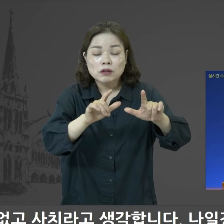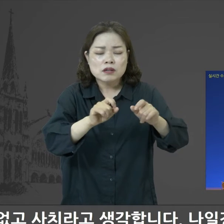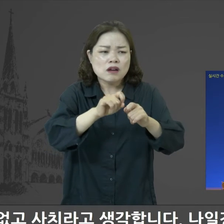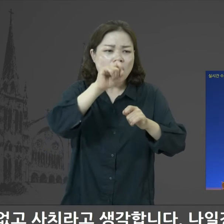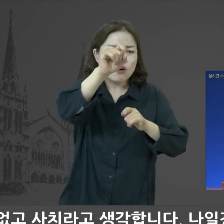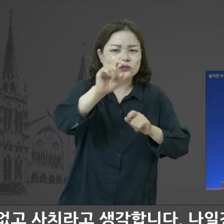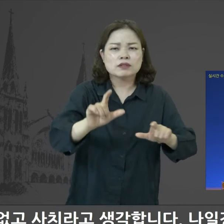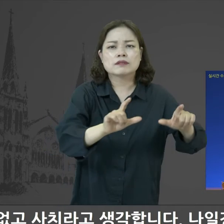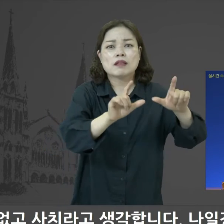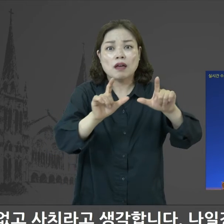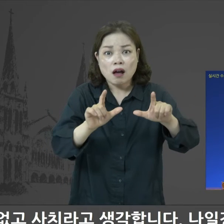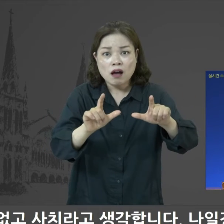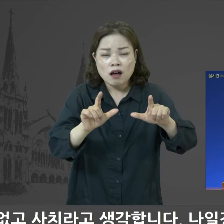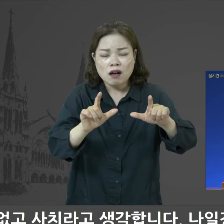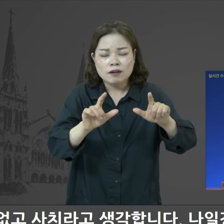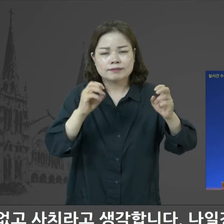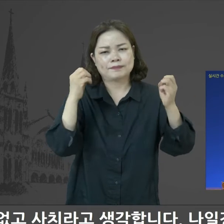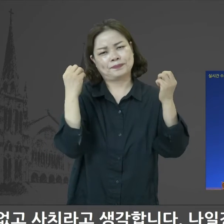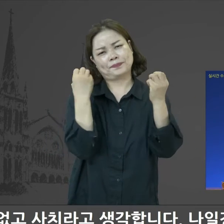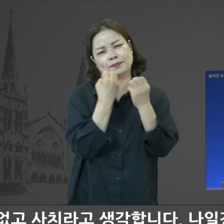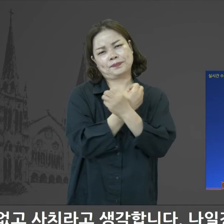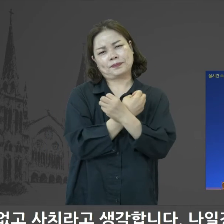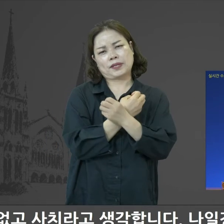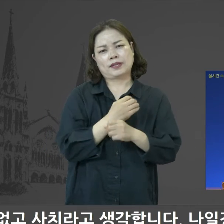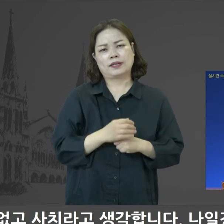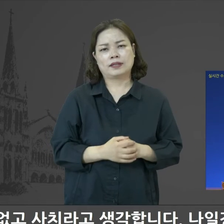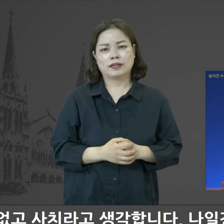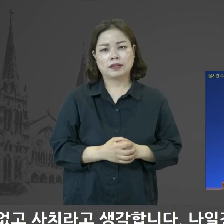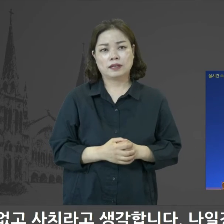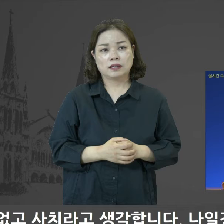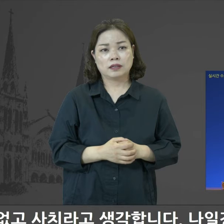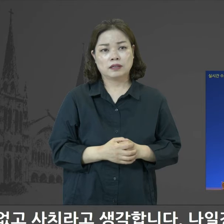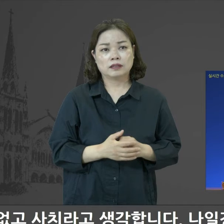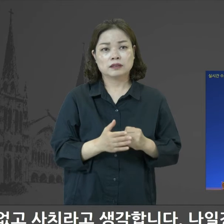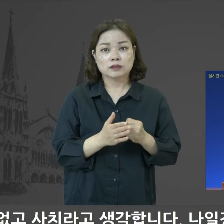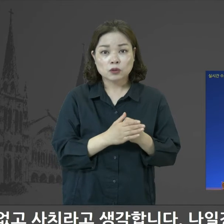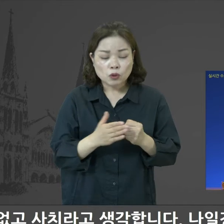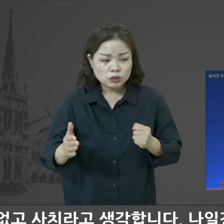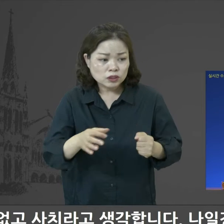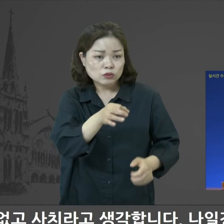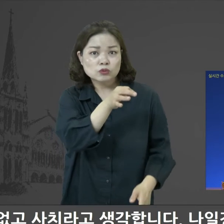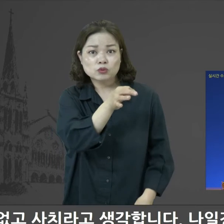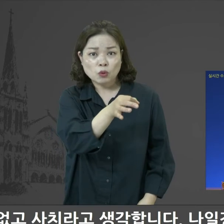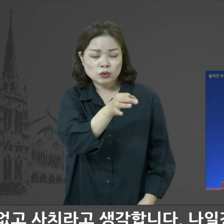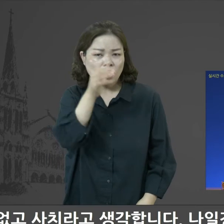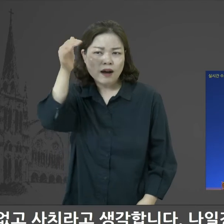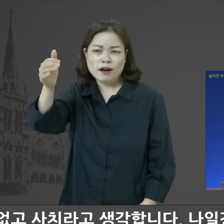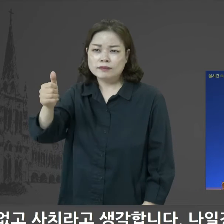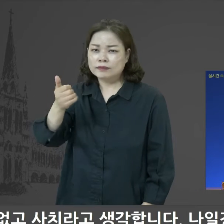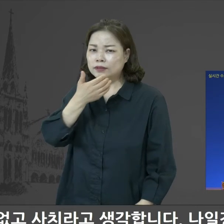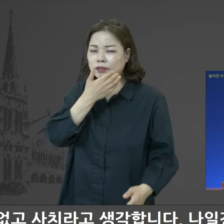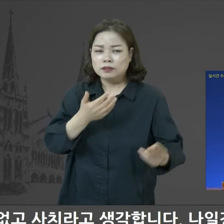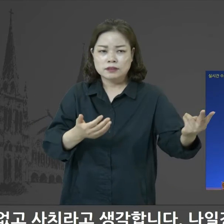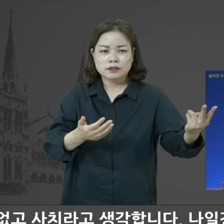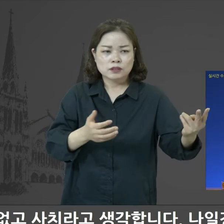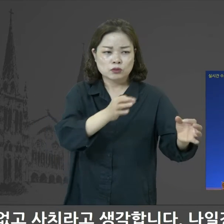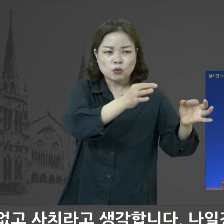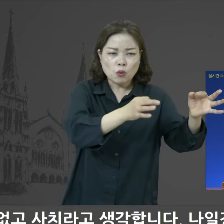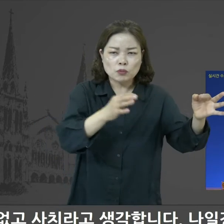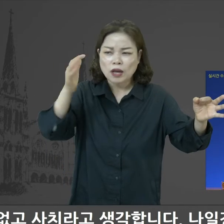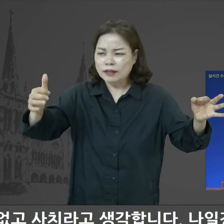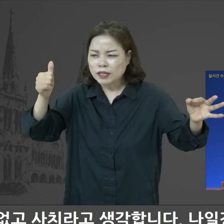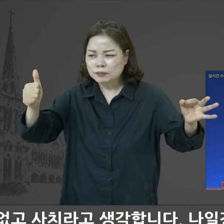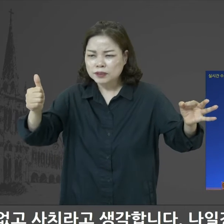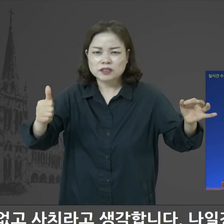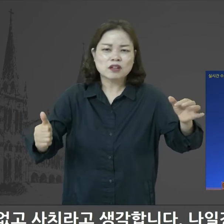만세토록 영원히 잘 산다 라고 착각하는 것 같습니다. 그러다 보니 돈이 하나님보다 중요합니다. 공부가